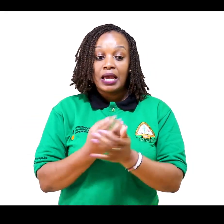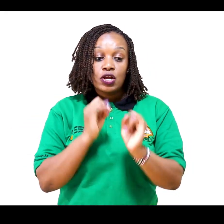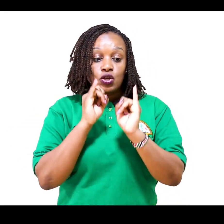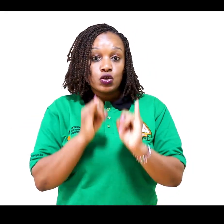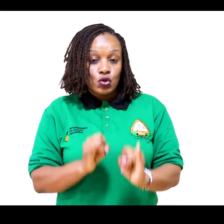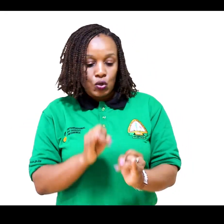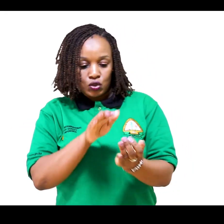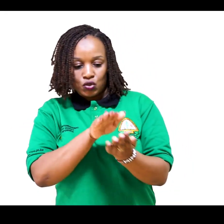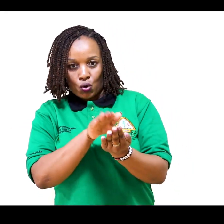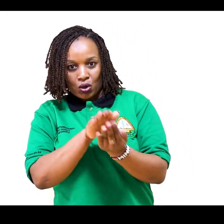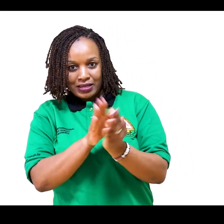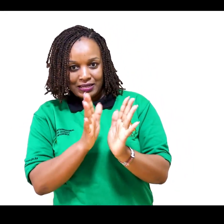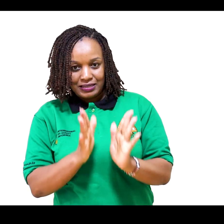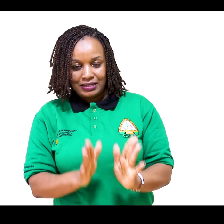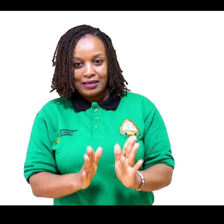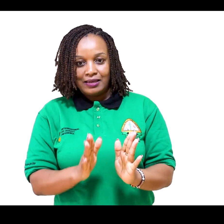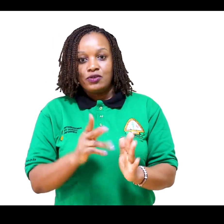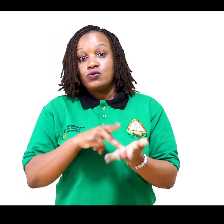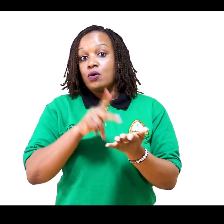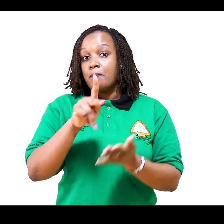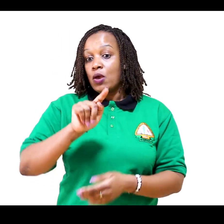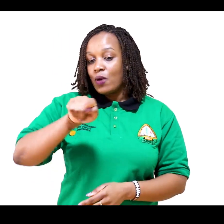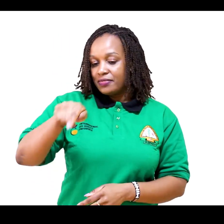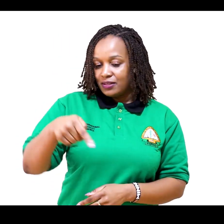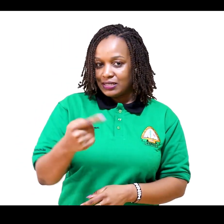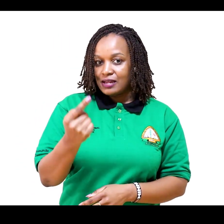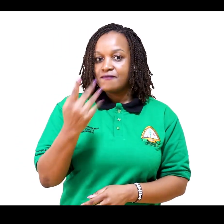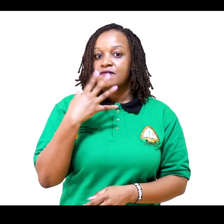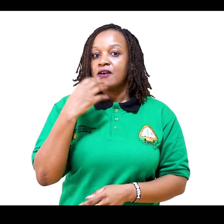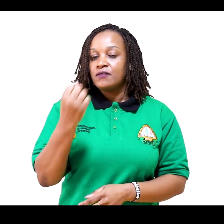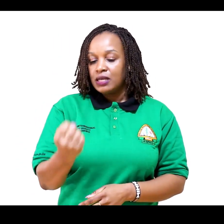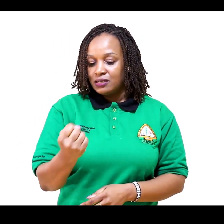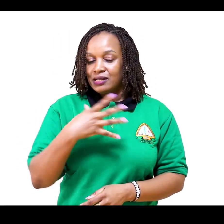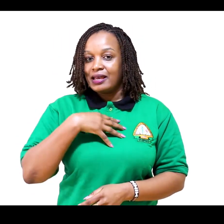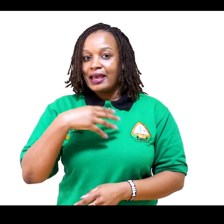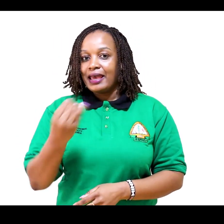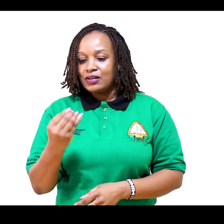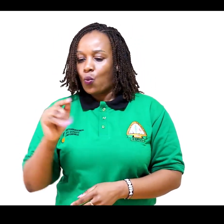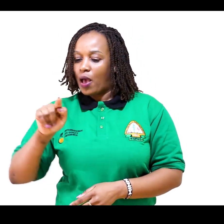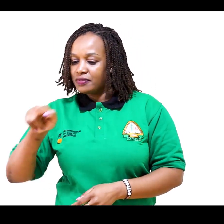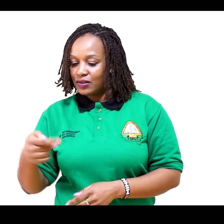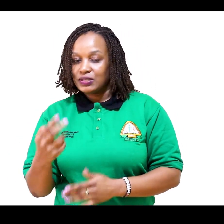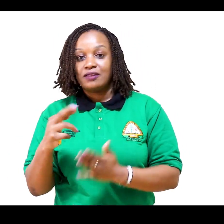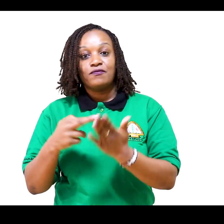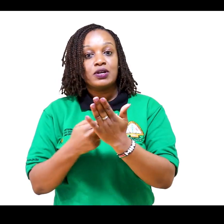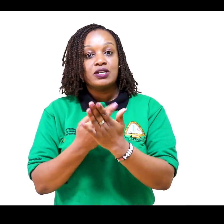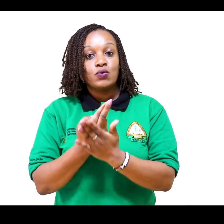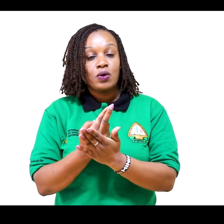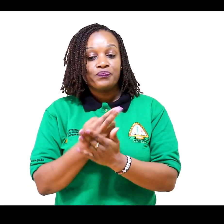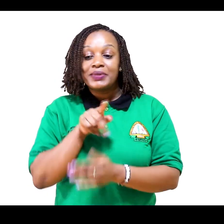upya. Kwa mwanahisa mpya shilingi 1,500 na shilingi 1,000 kwa upya.